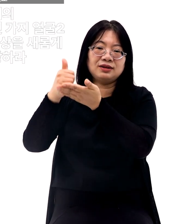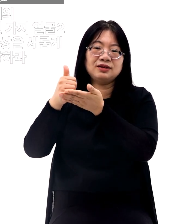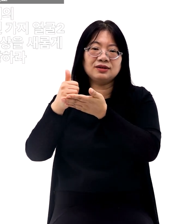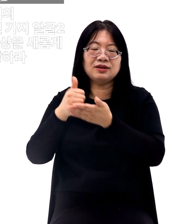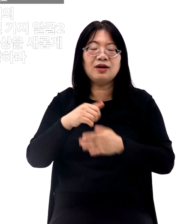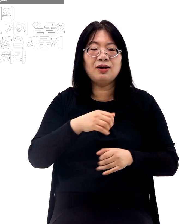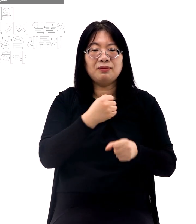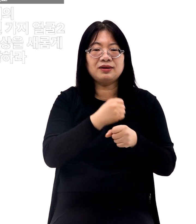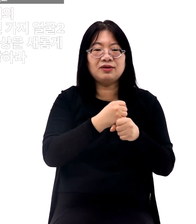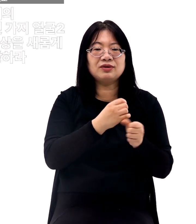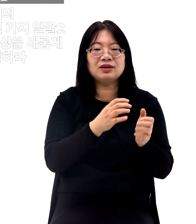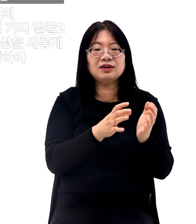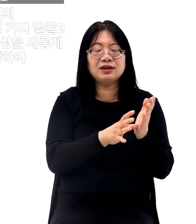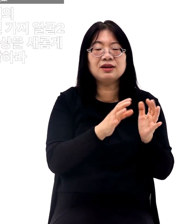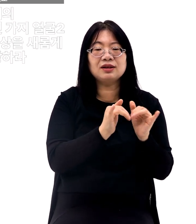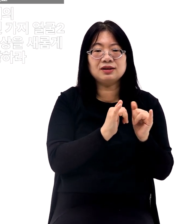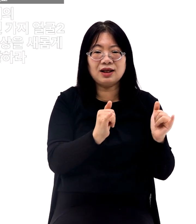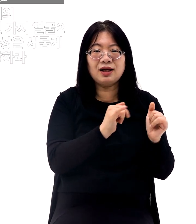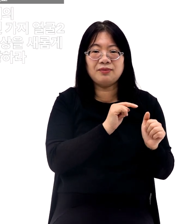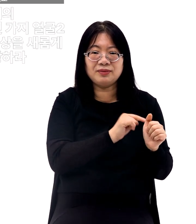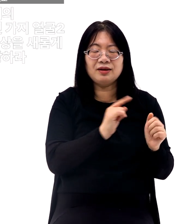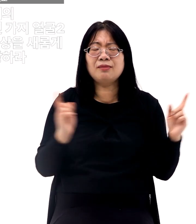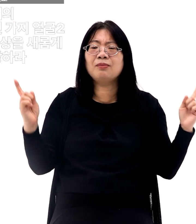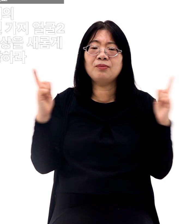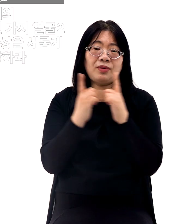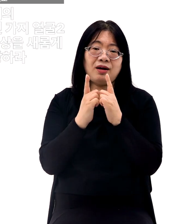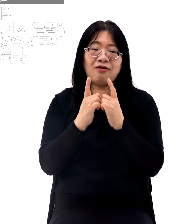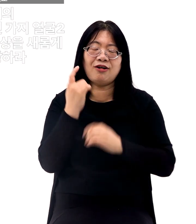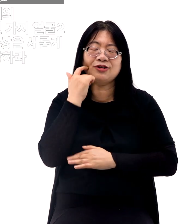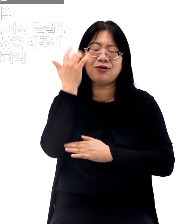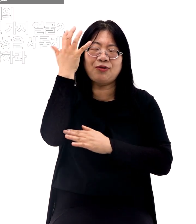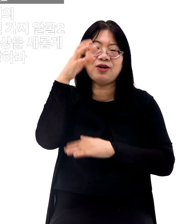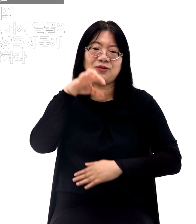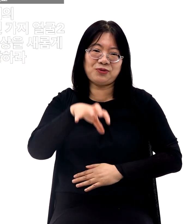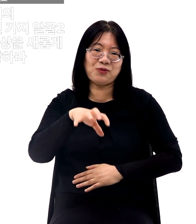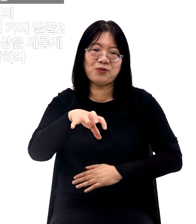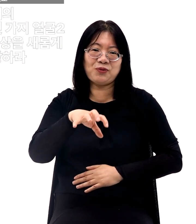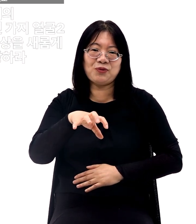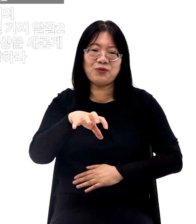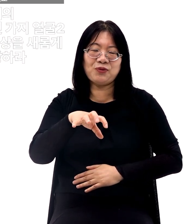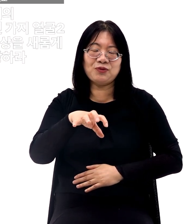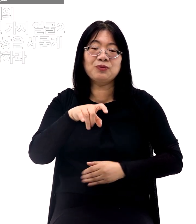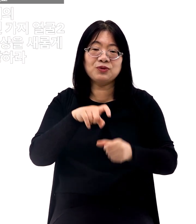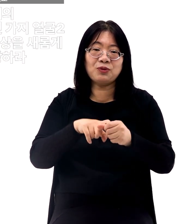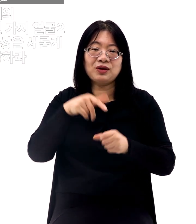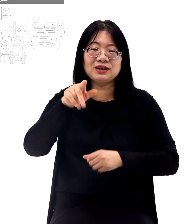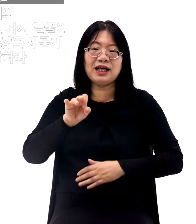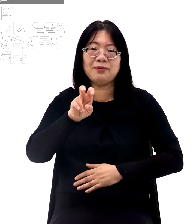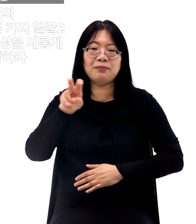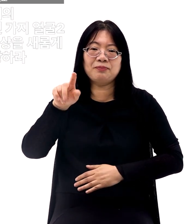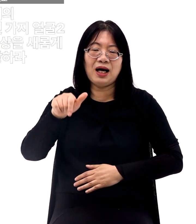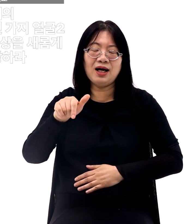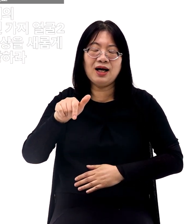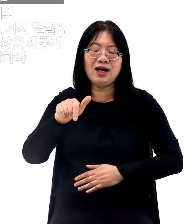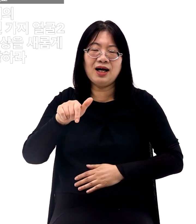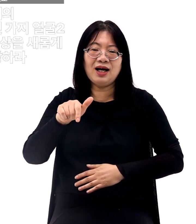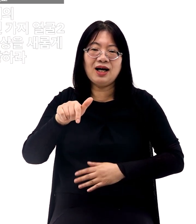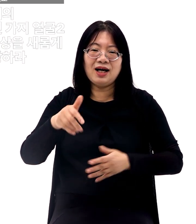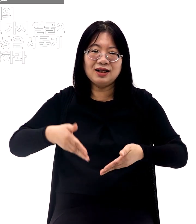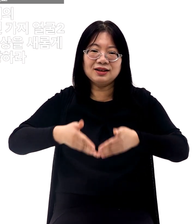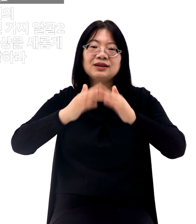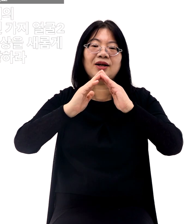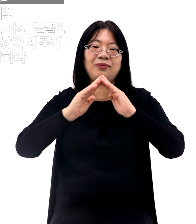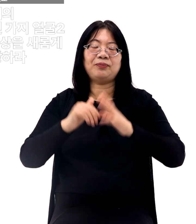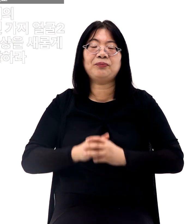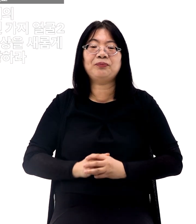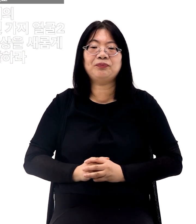피조물인 우리가 만나는 영광스러운 장소로 장막을 만듭니다. 그래서 그